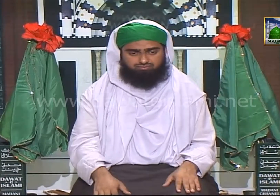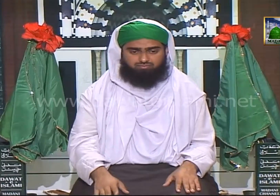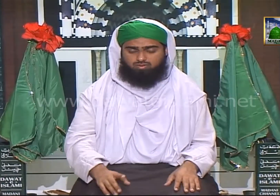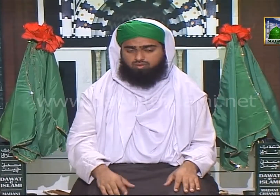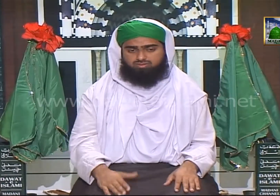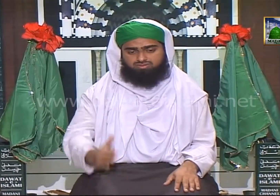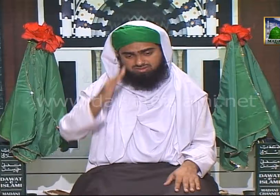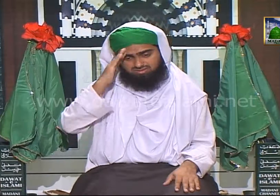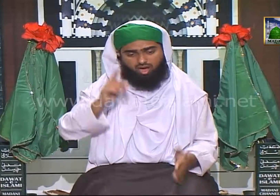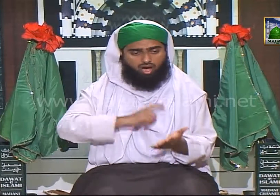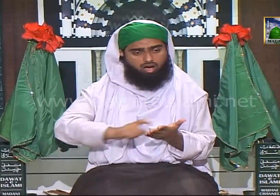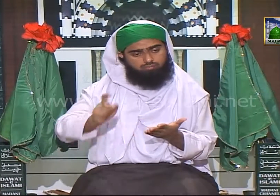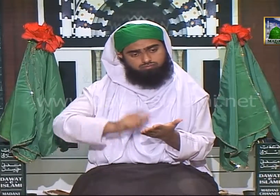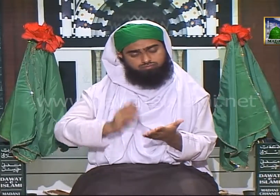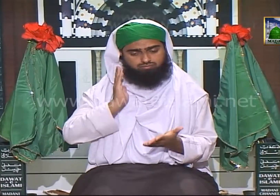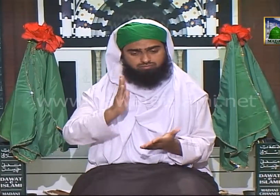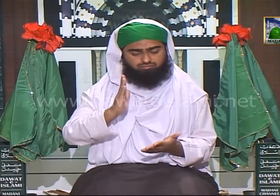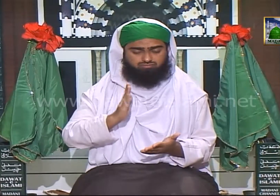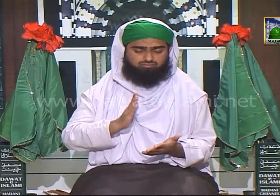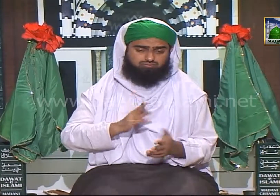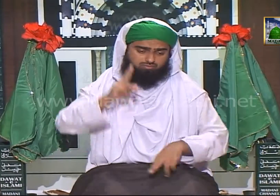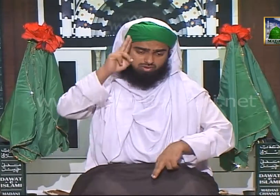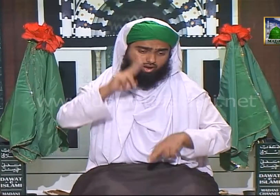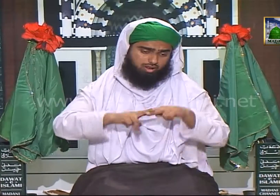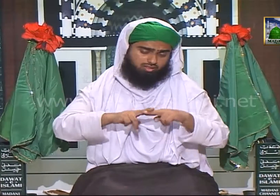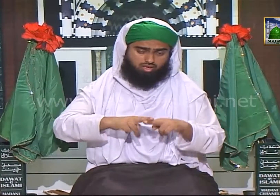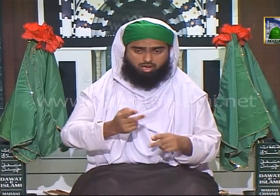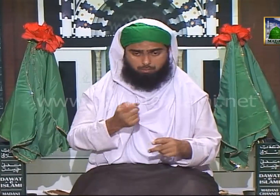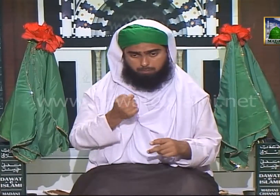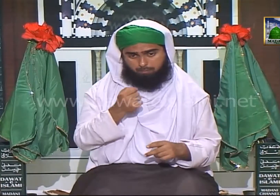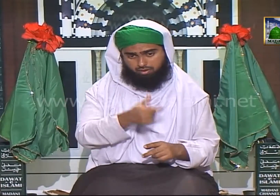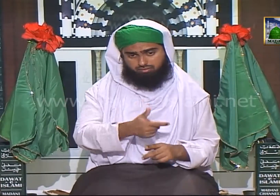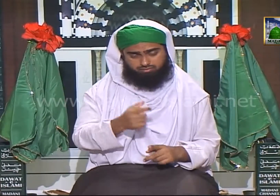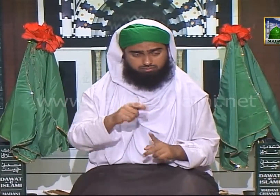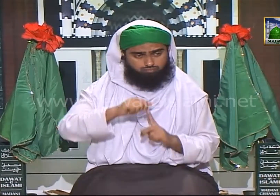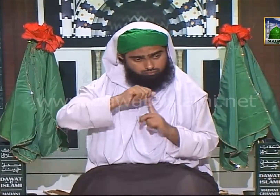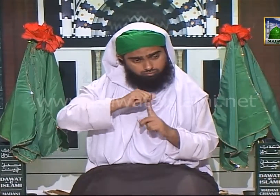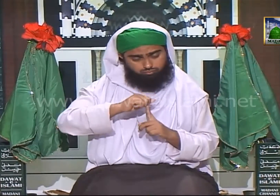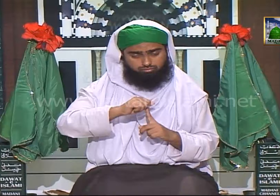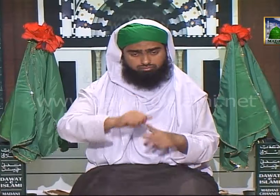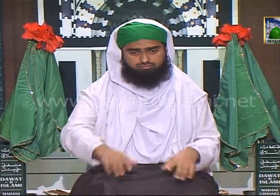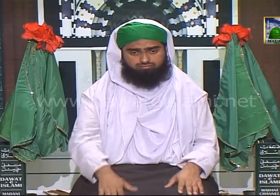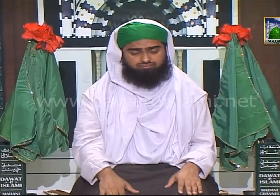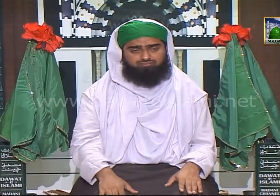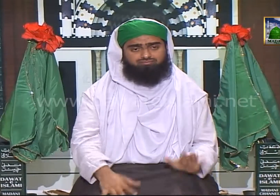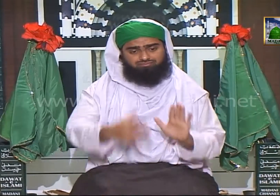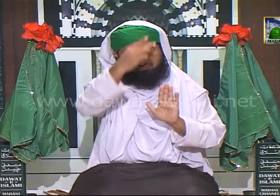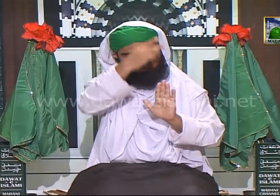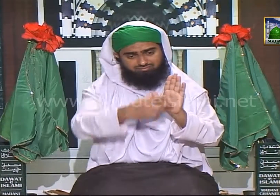ہاتھ نہ بھی ڈالے، لیکن شریعت نے اصول بنا دیا کہ جب دلالتاً ثابت ہو اسے کرنا ہی پڑے گا تو کرنا ہی پڑے گا۔ ہاں پتہ ہے اس نے